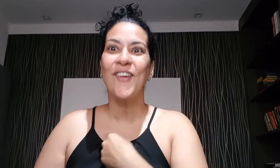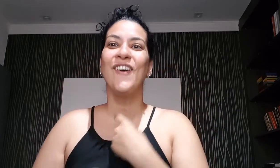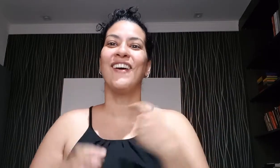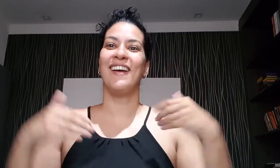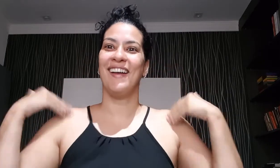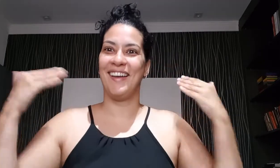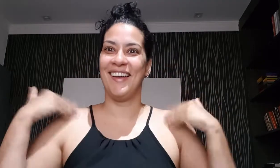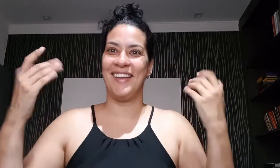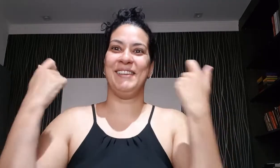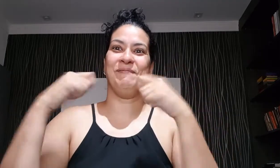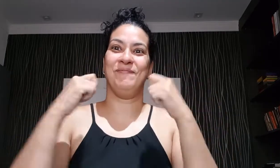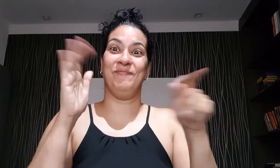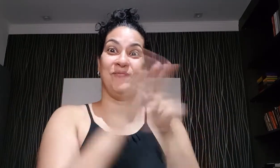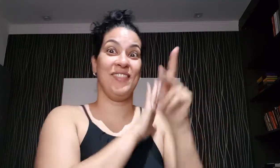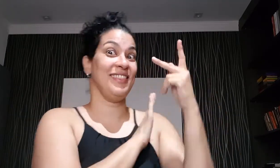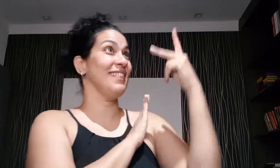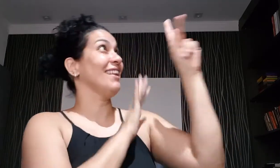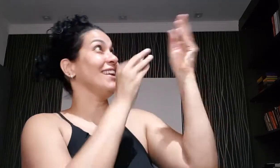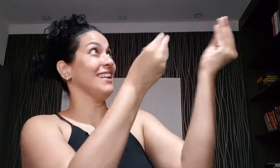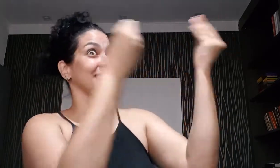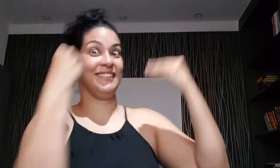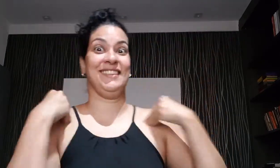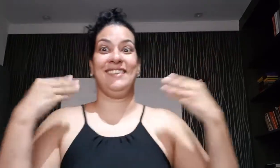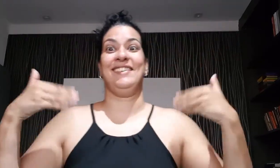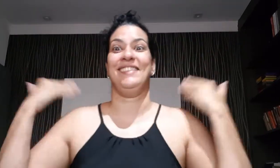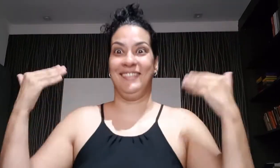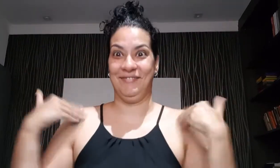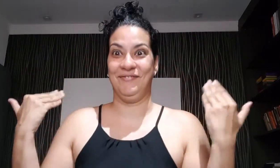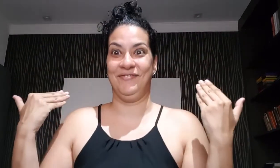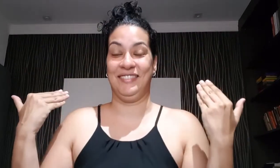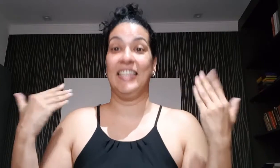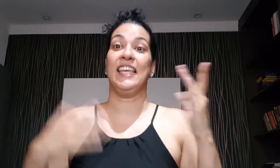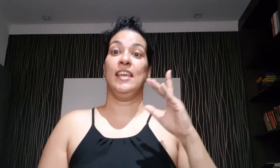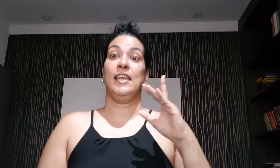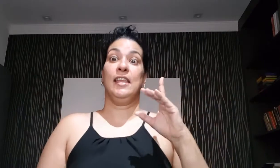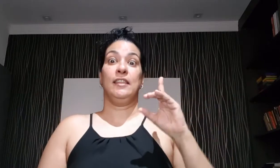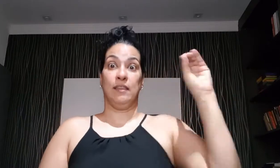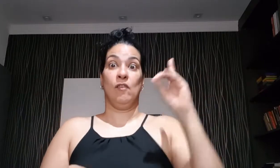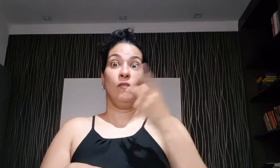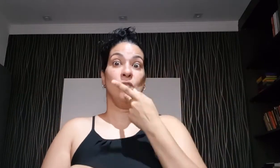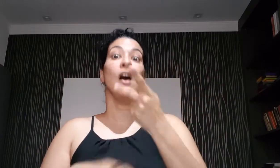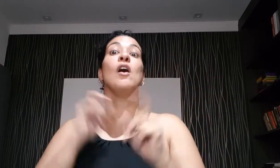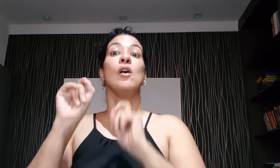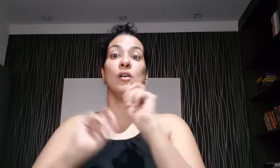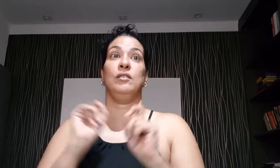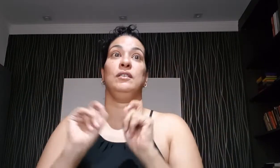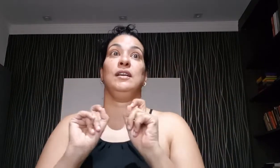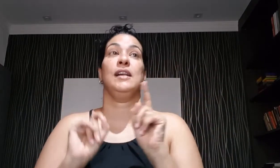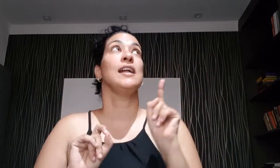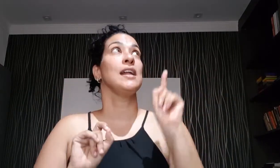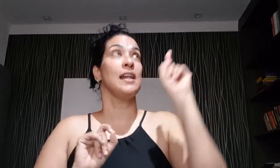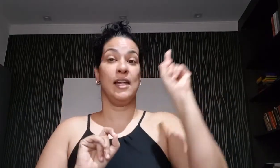trono executa o julgamento, julgará o mundo com justiça e governará as nações com